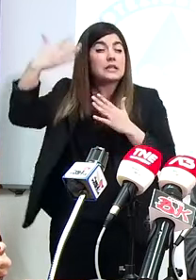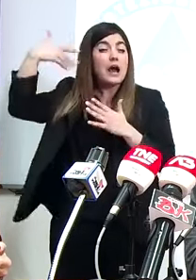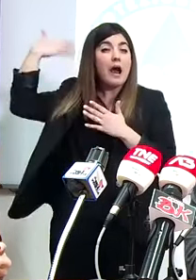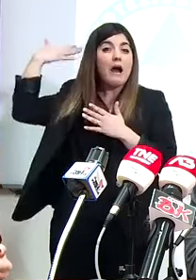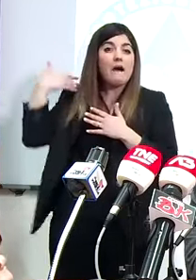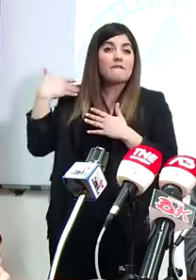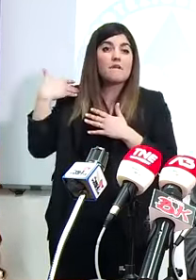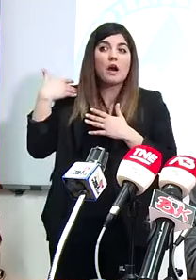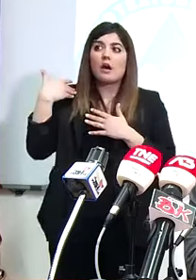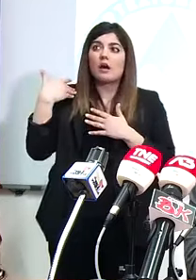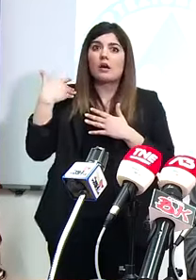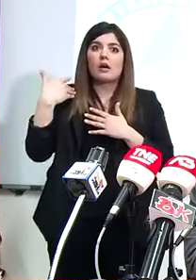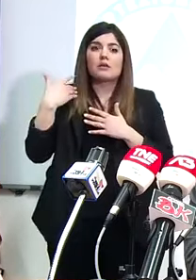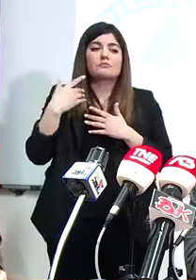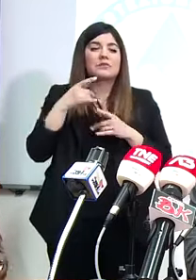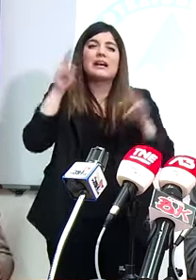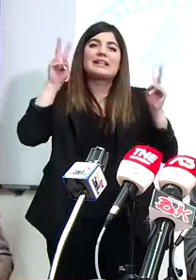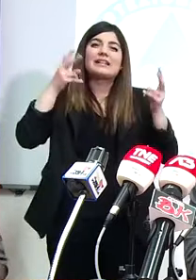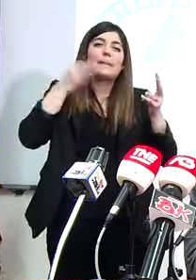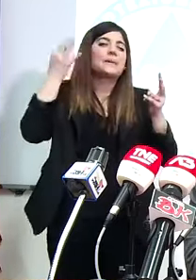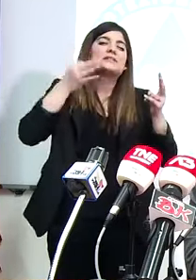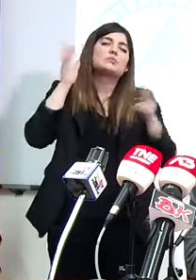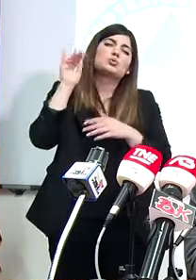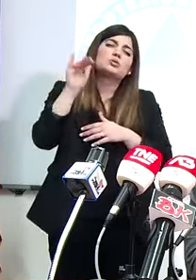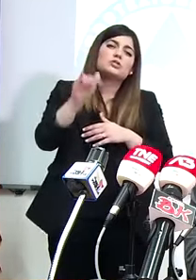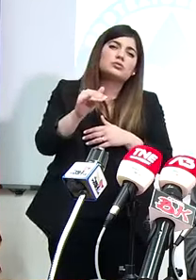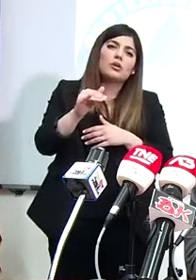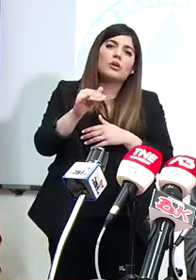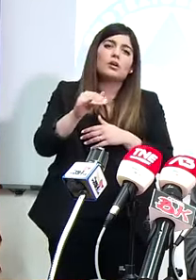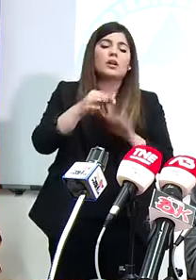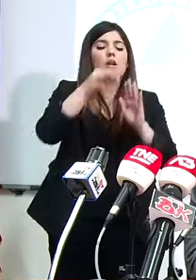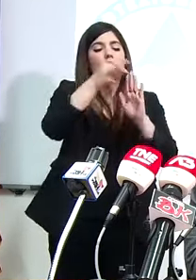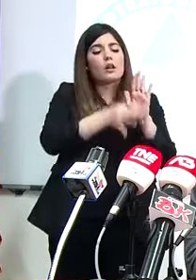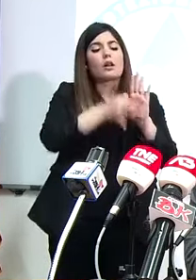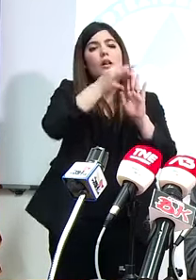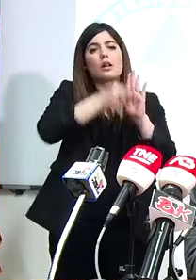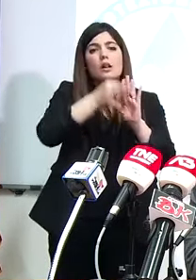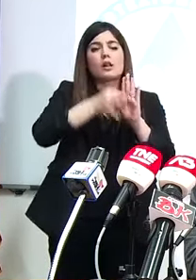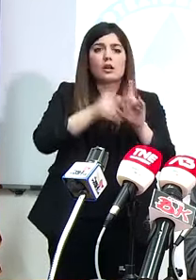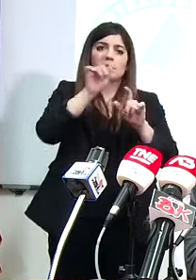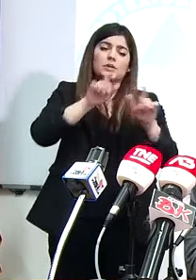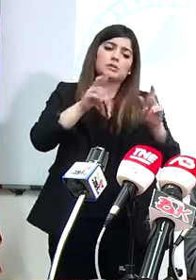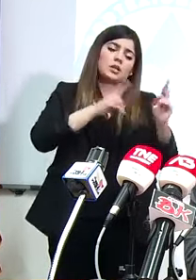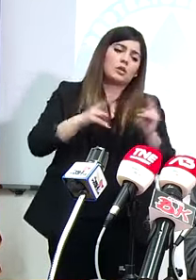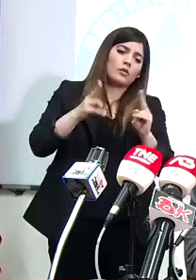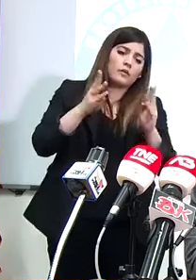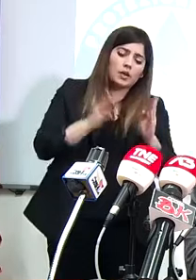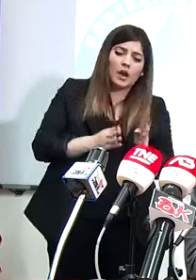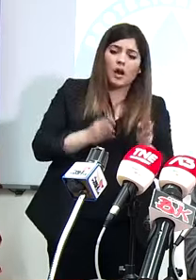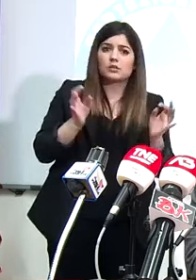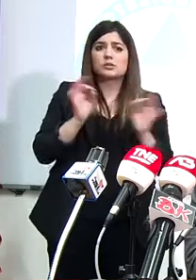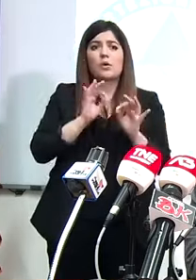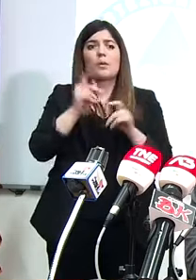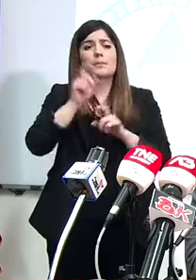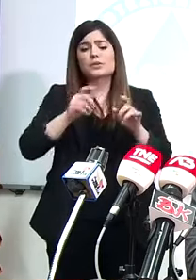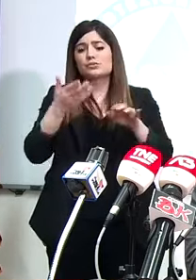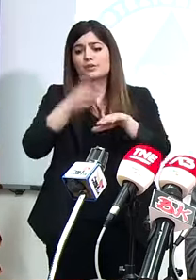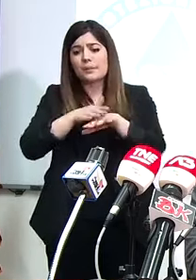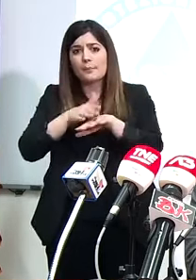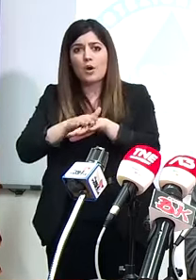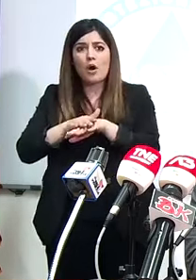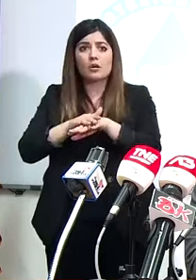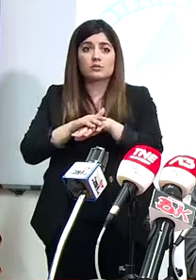mai avremmo pensato di girare con la mascherina vi ricordate all'inizio che parlare di